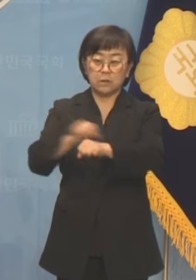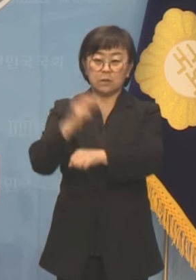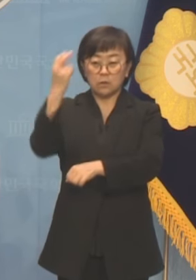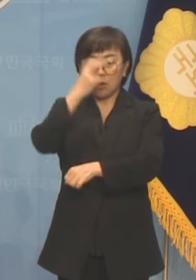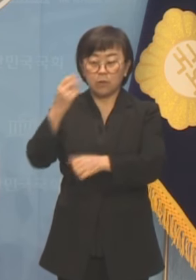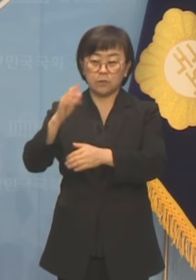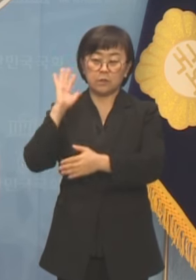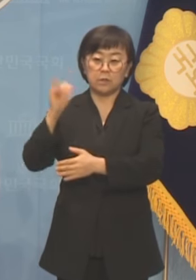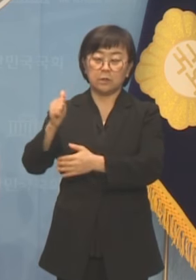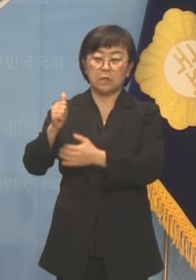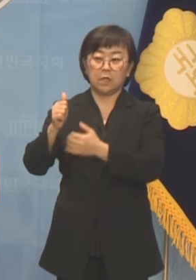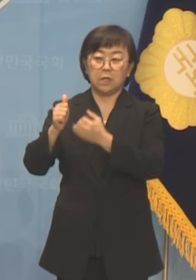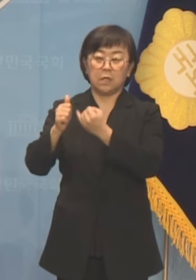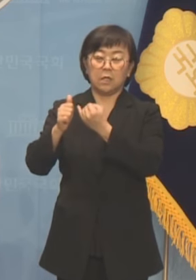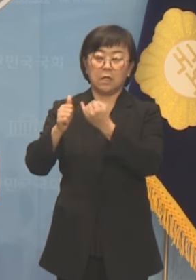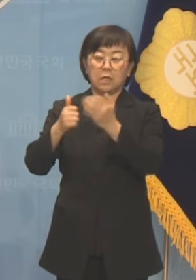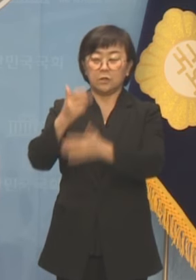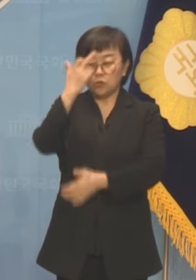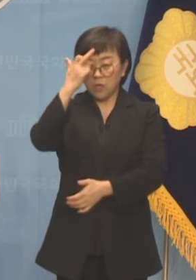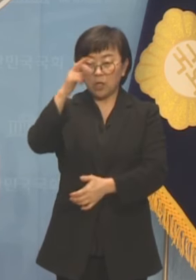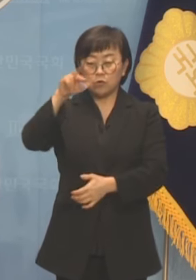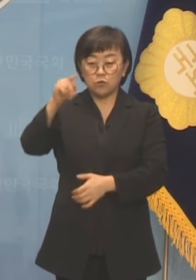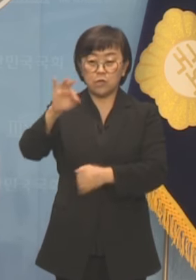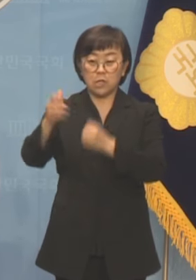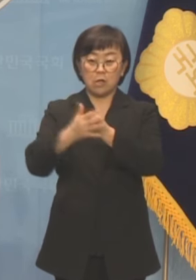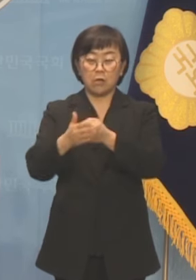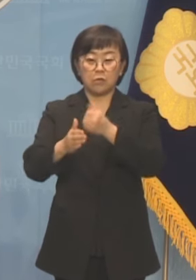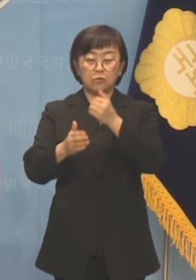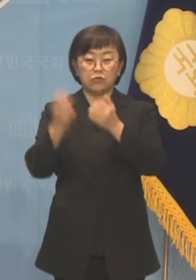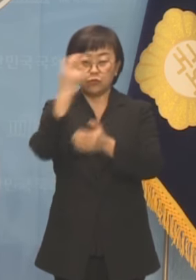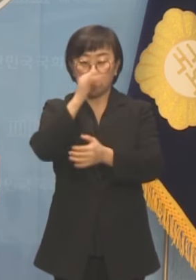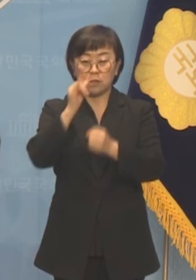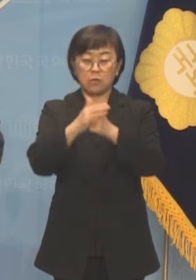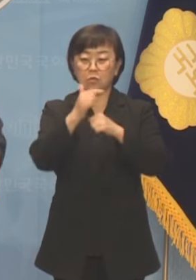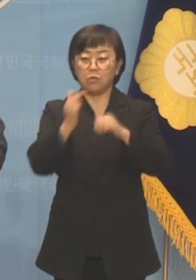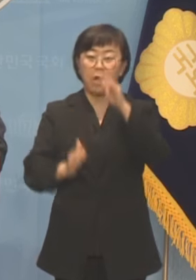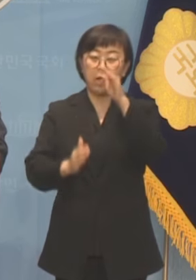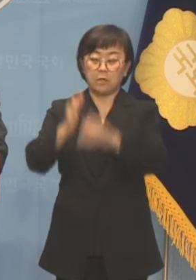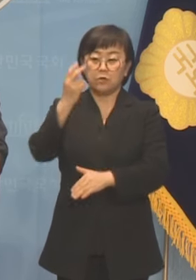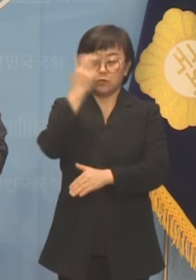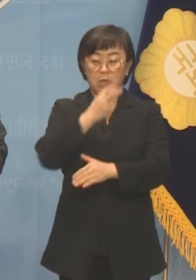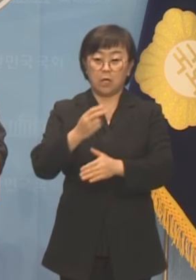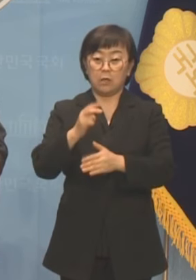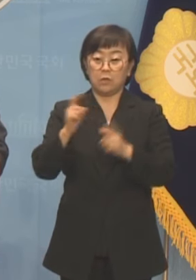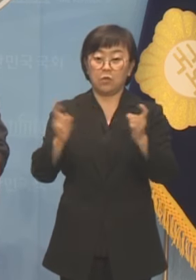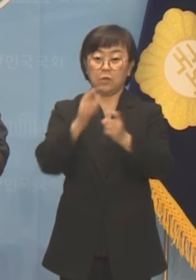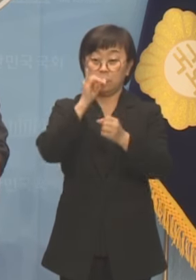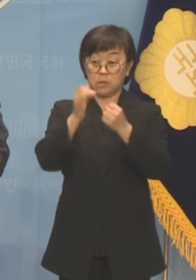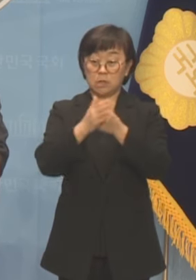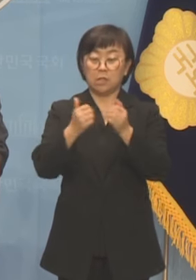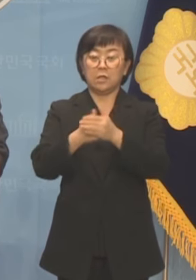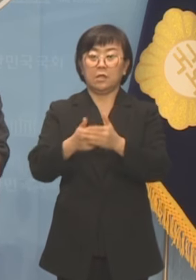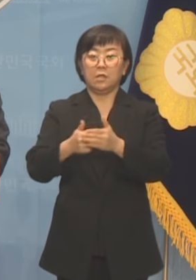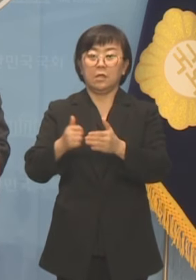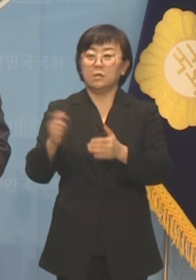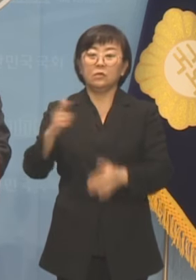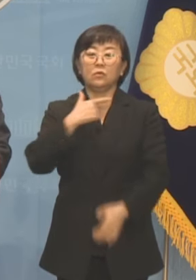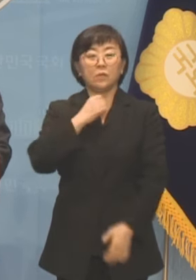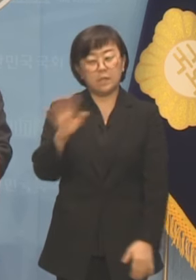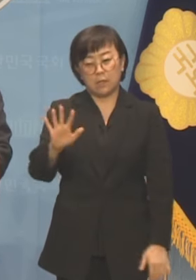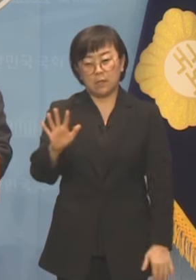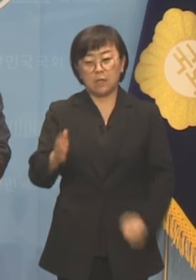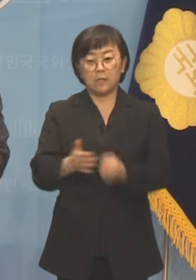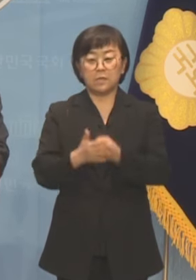최순실 국정농단에서 무제한으로 수사를 했는데요 그래서 과연 수사 논란도 지금 남아 있는데요 저희는 무제한 수사를 바라진